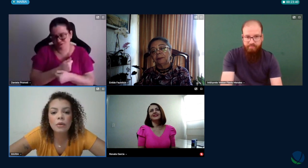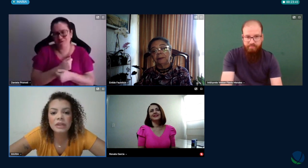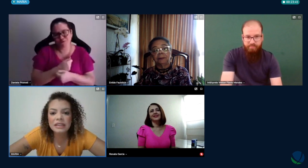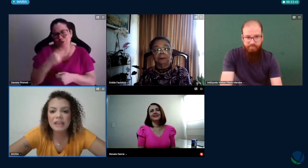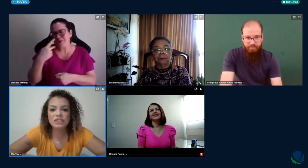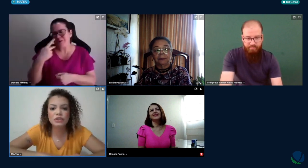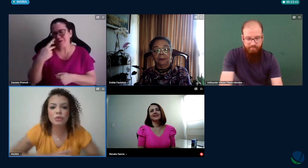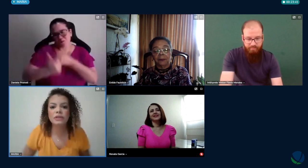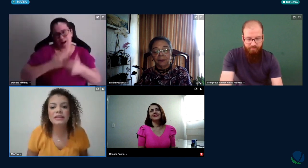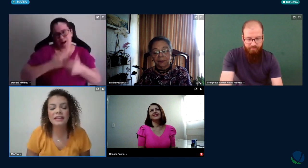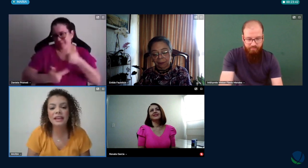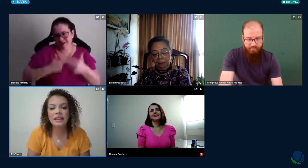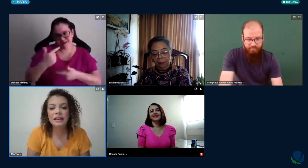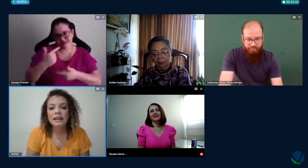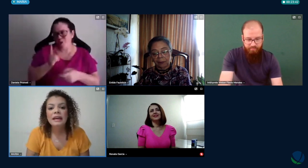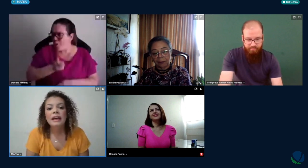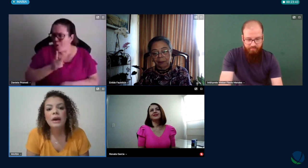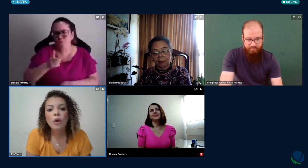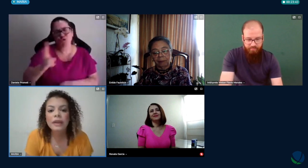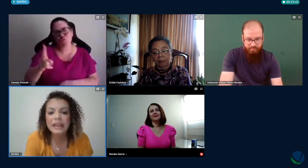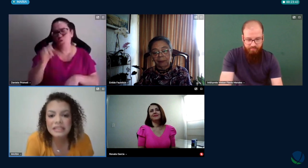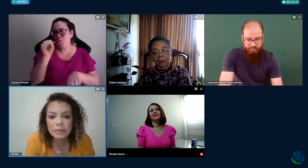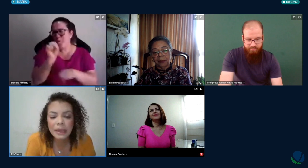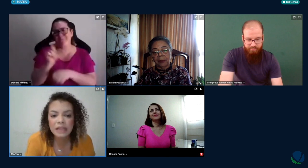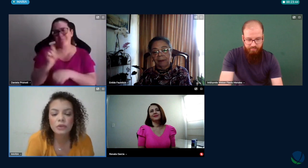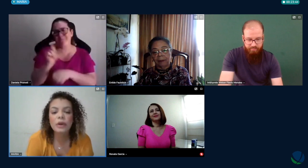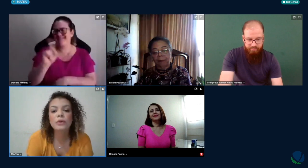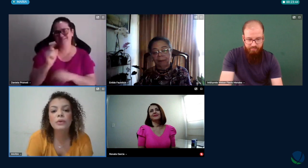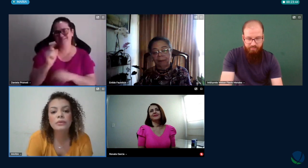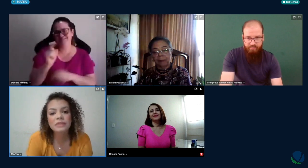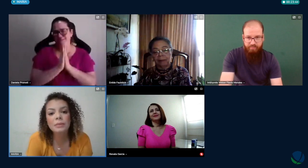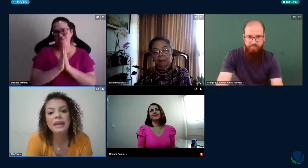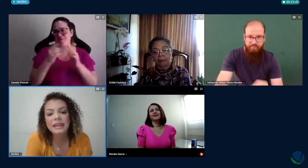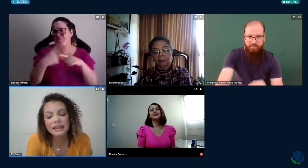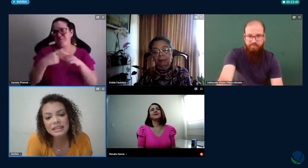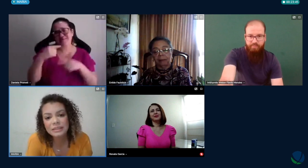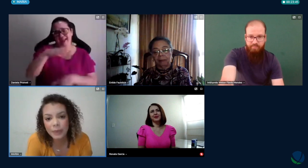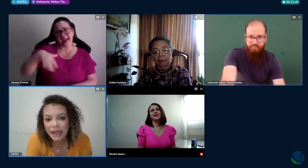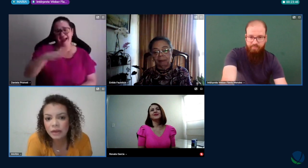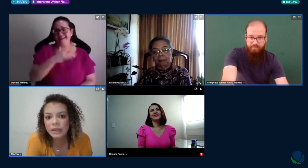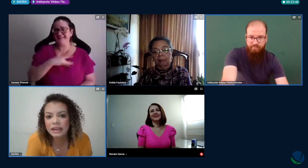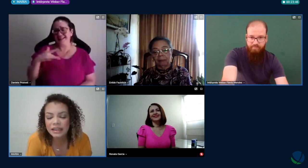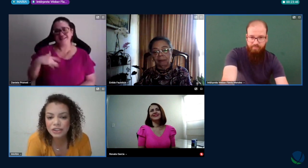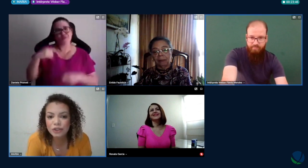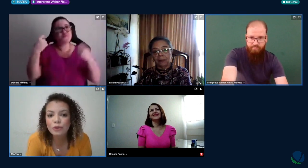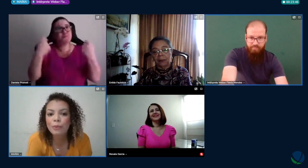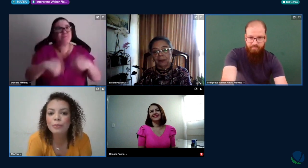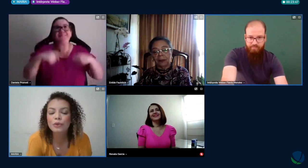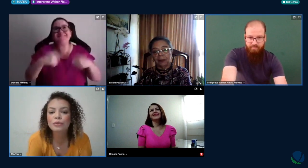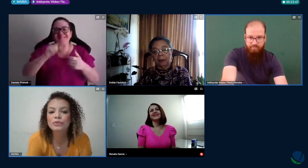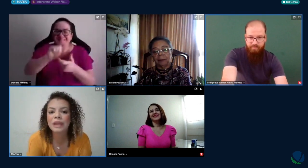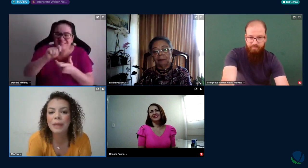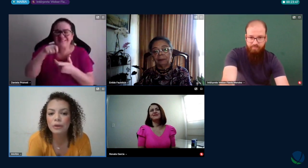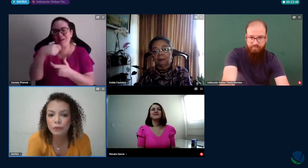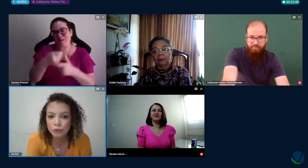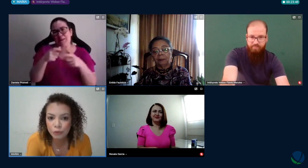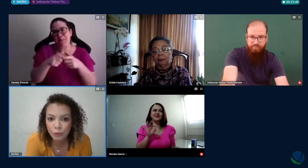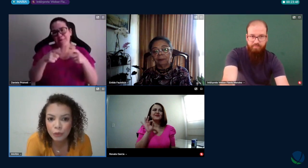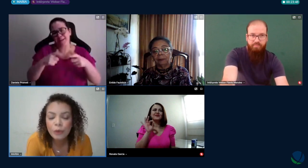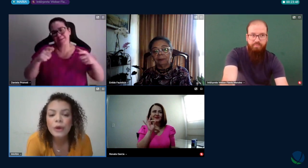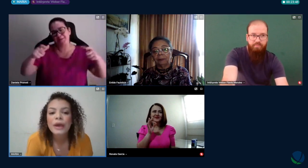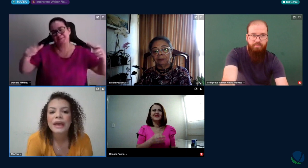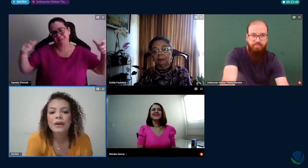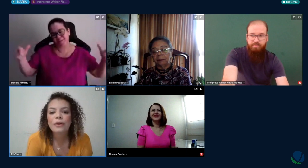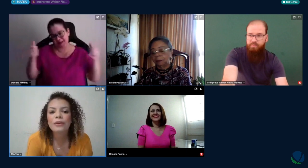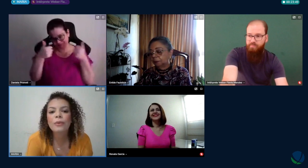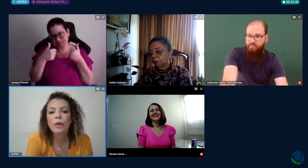para que a comunidade surda tenha conhecimento. Eu também espero e acredito num trabalho